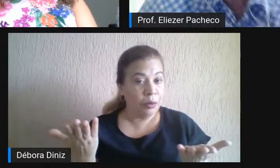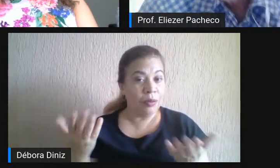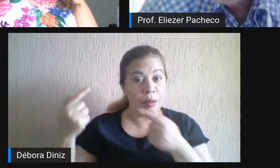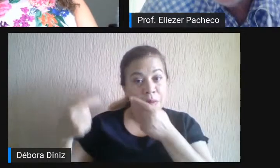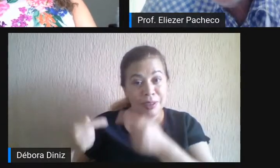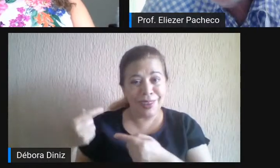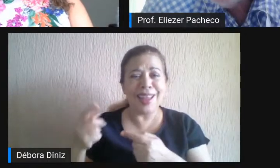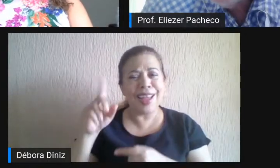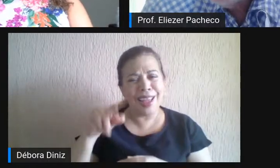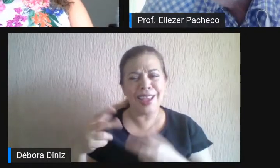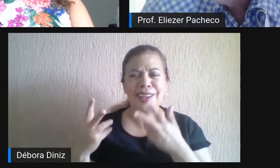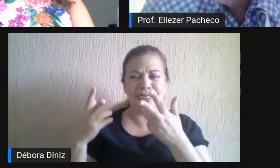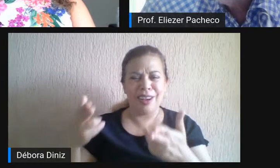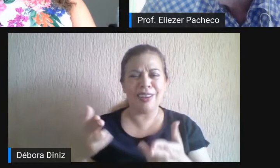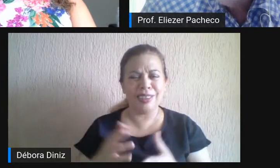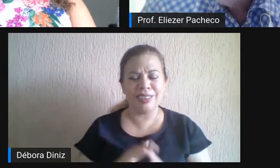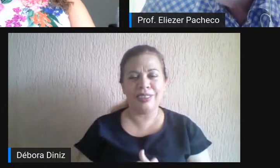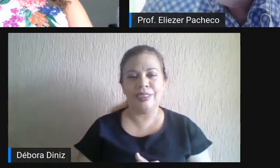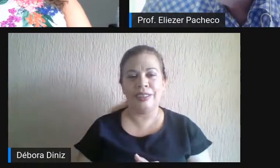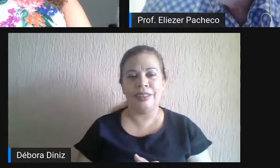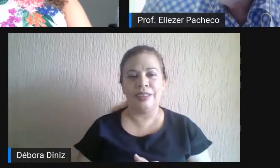coisa.